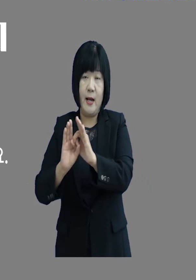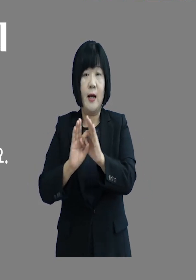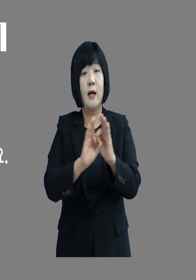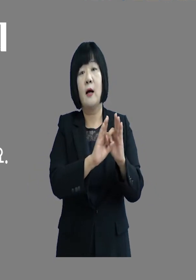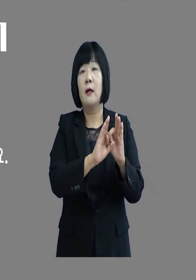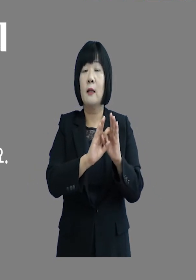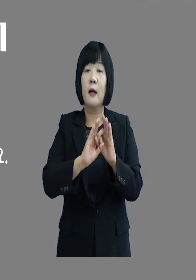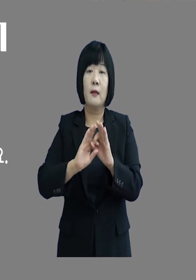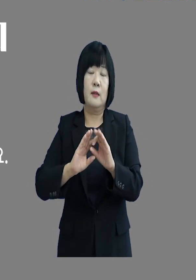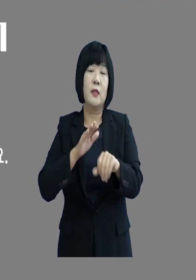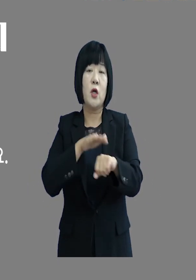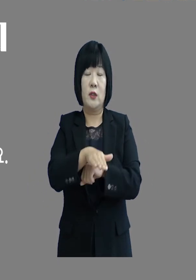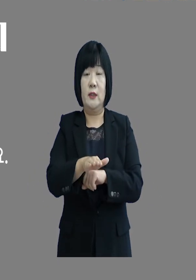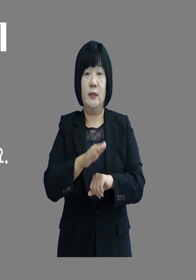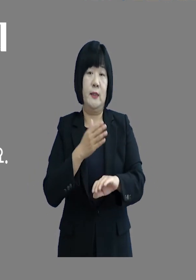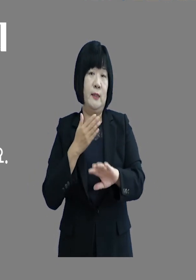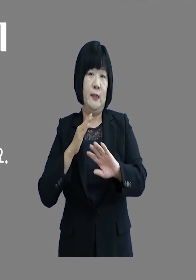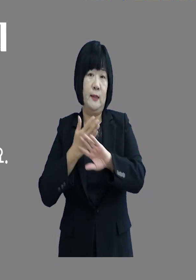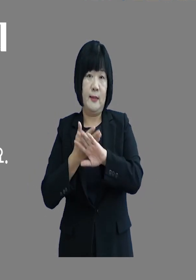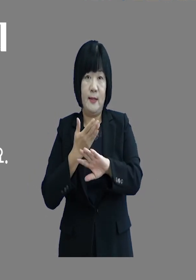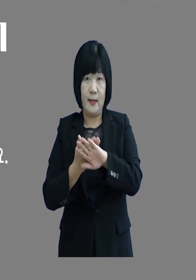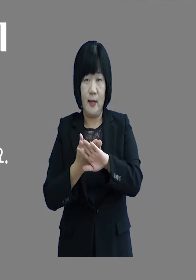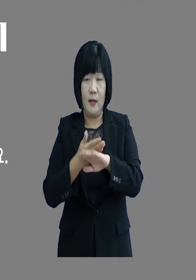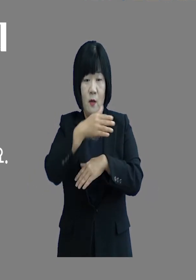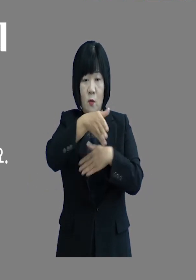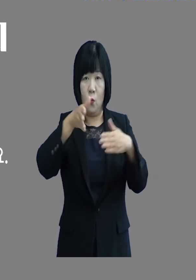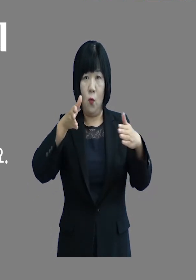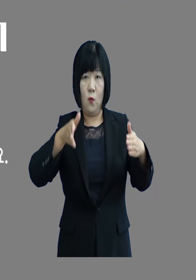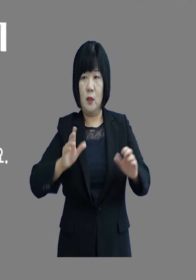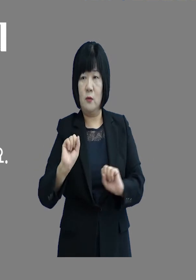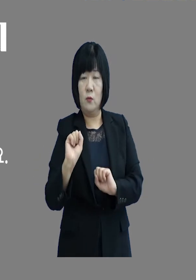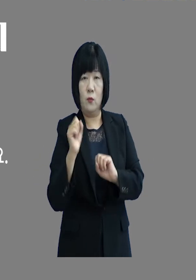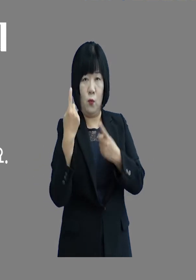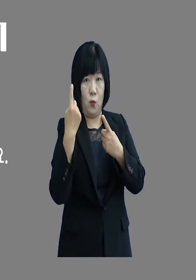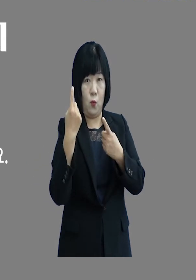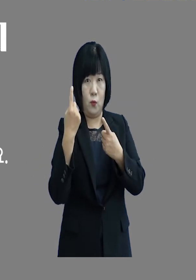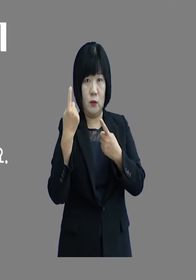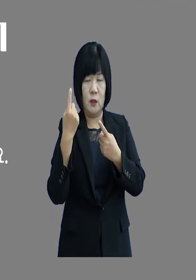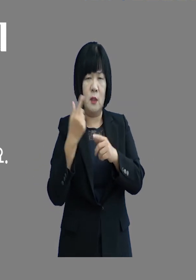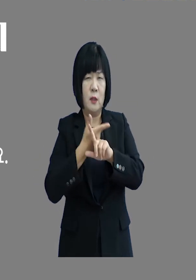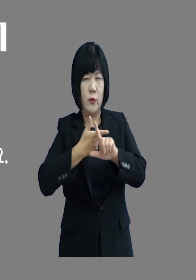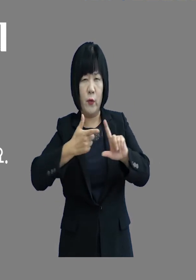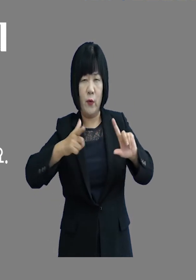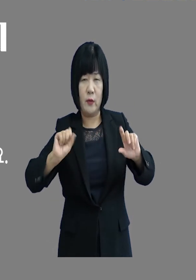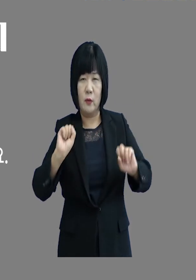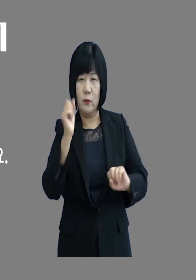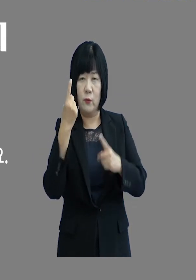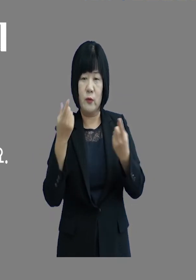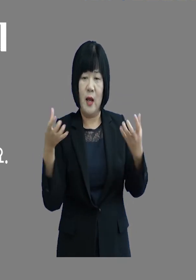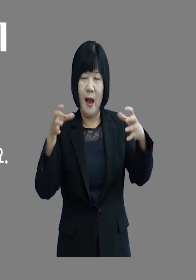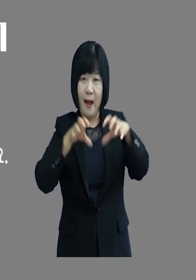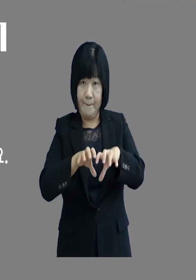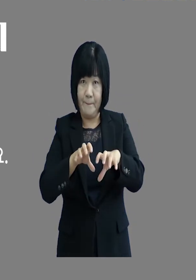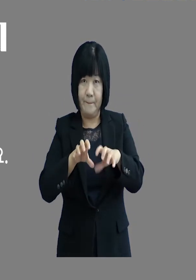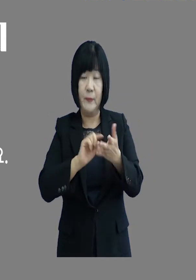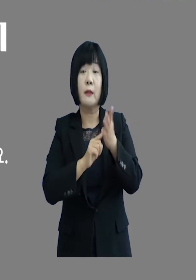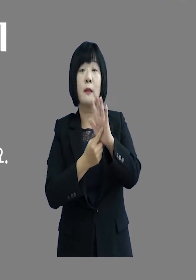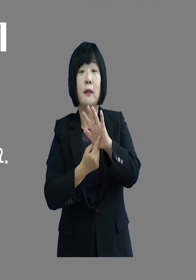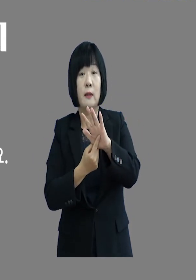어휘가 나열되는 형태가 아니고요. 공간에서 동시에 여러 요소가 함께